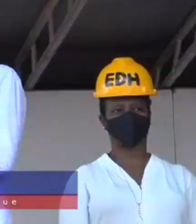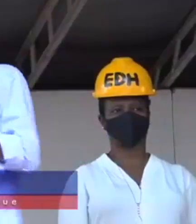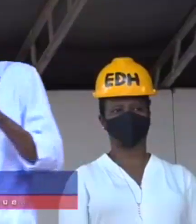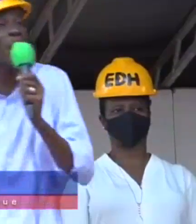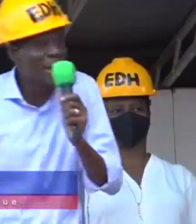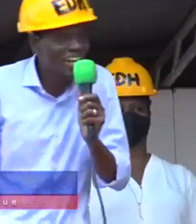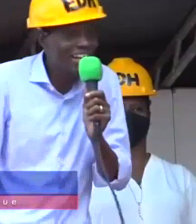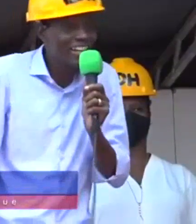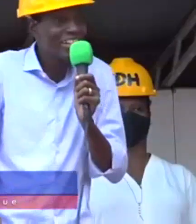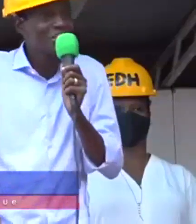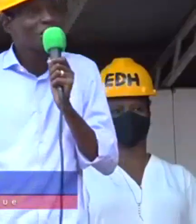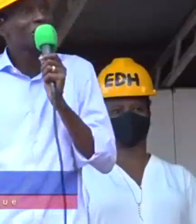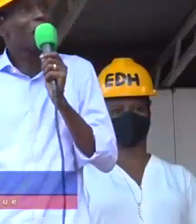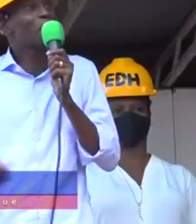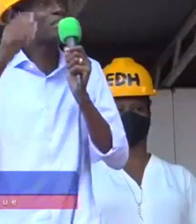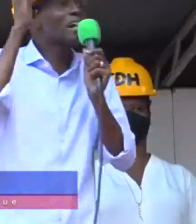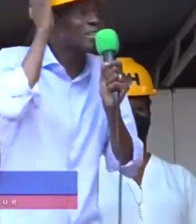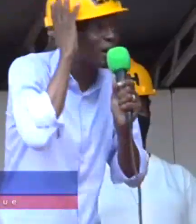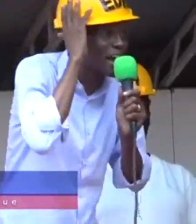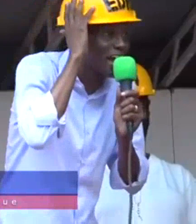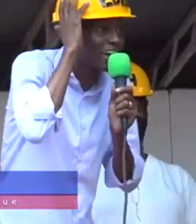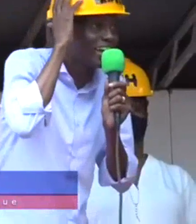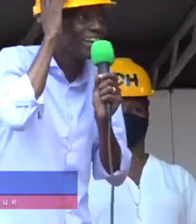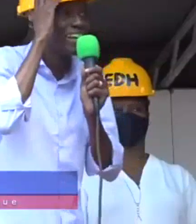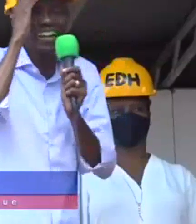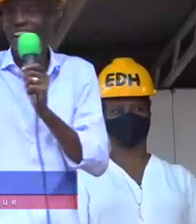Gardons chaleur. Gardez le tirage